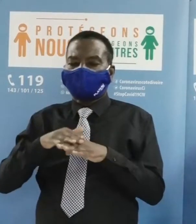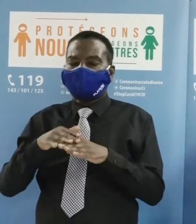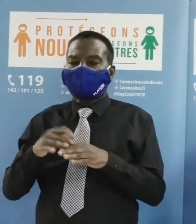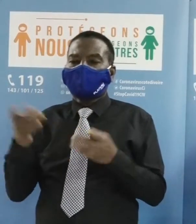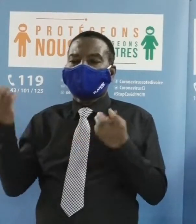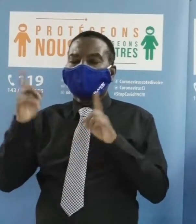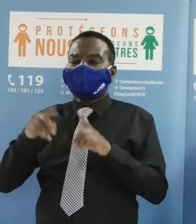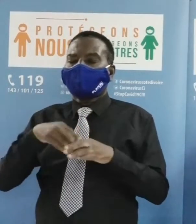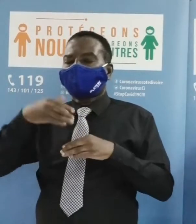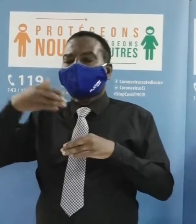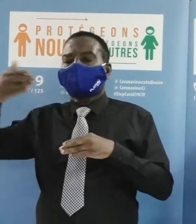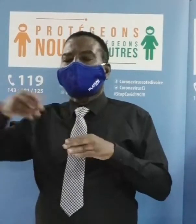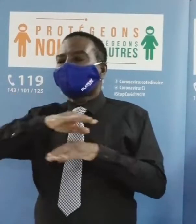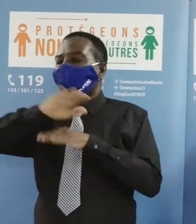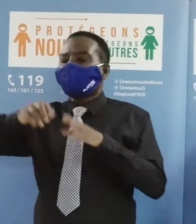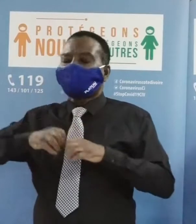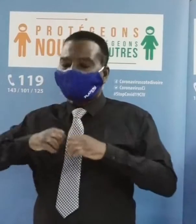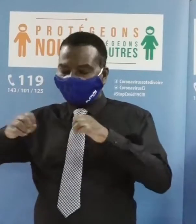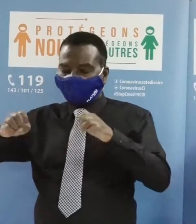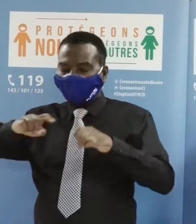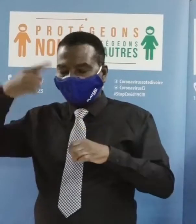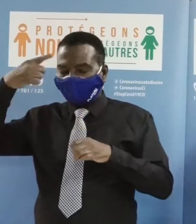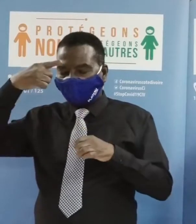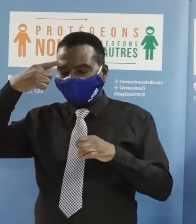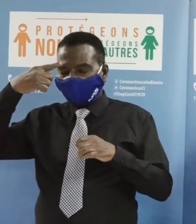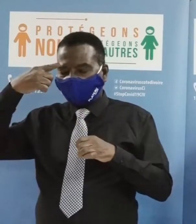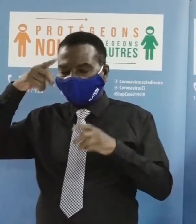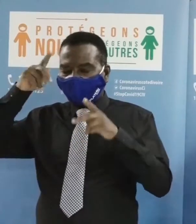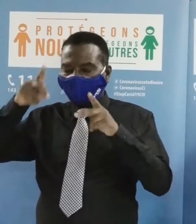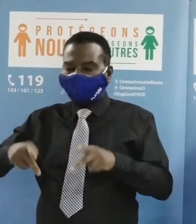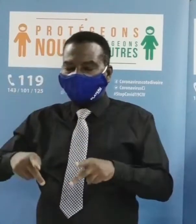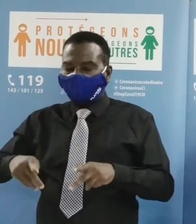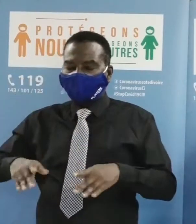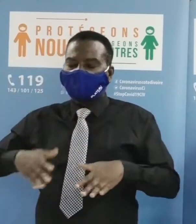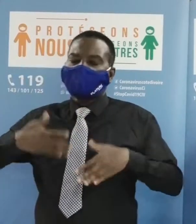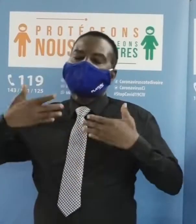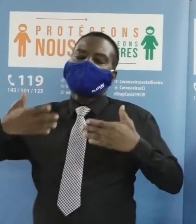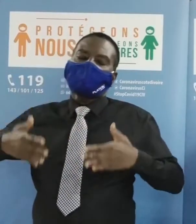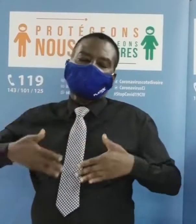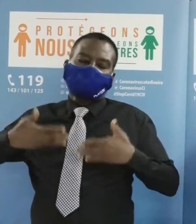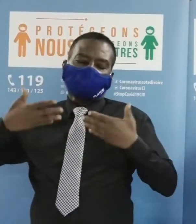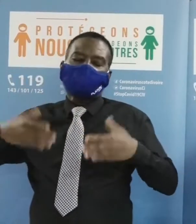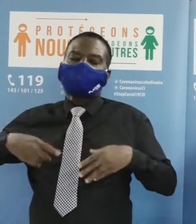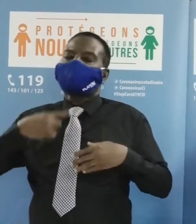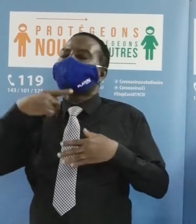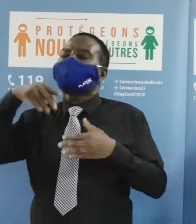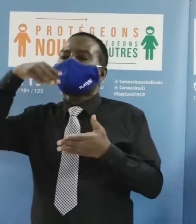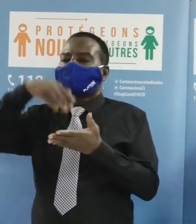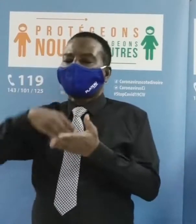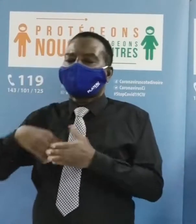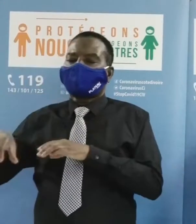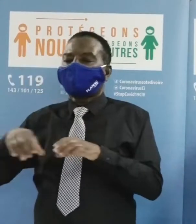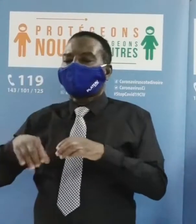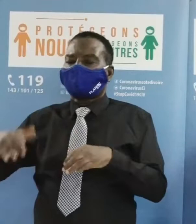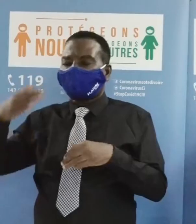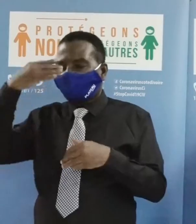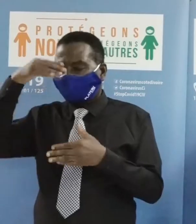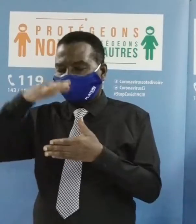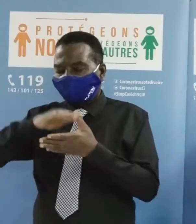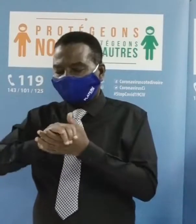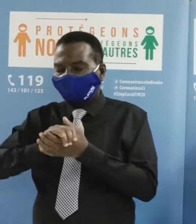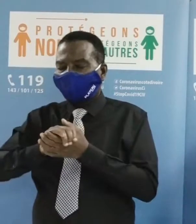au delà de tous ces efforts gouvernementaux des gens se plaisent à dire encore ou a fait droit